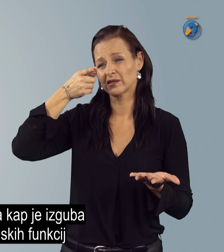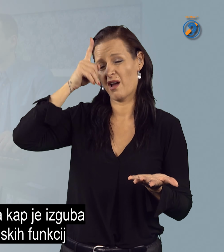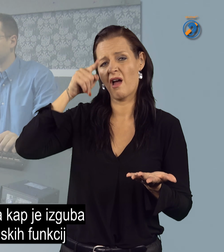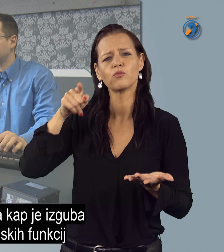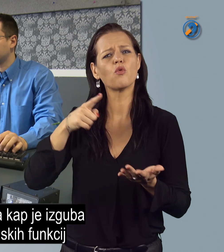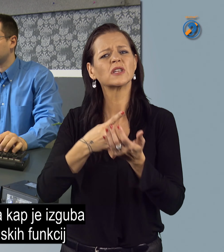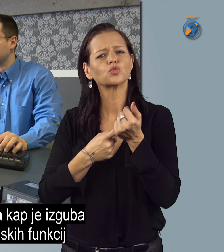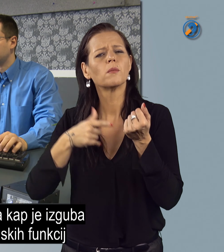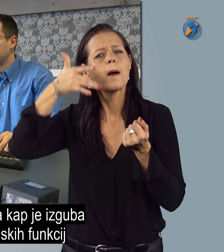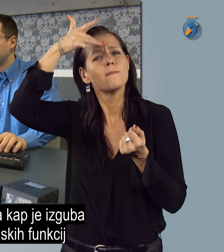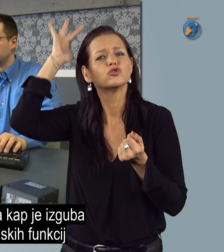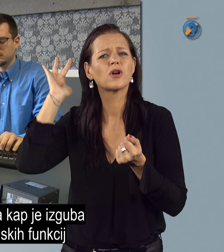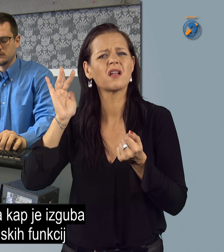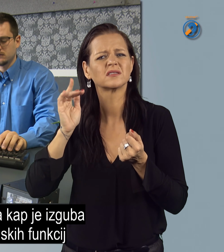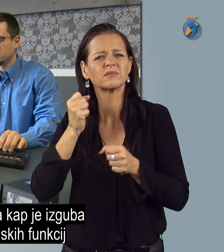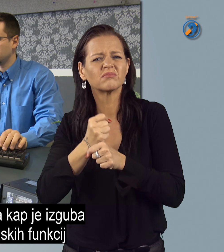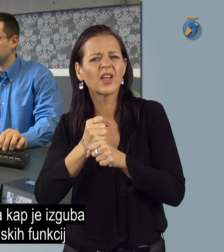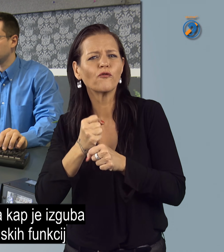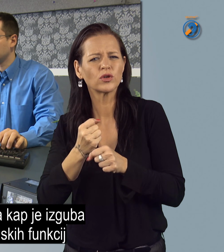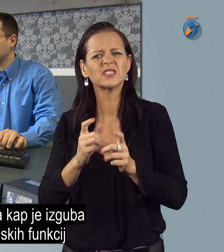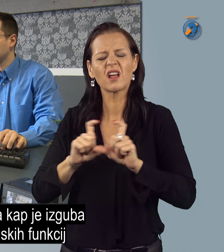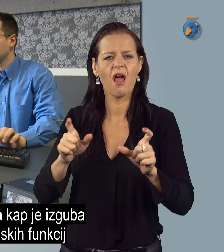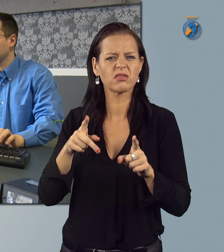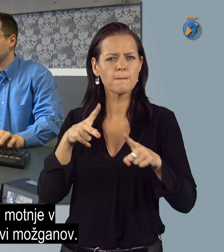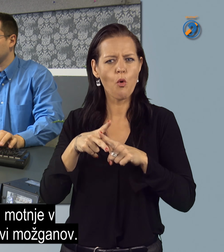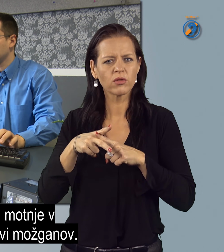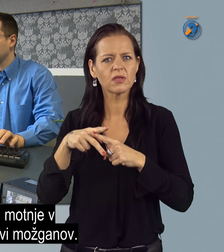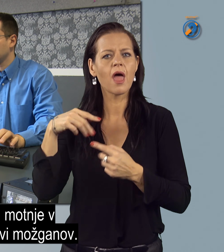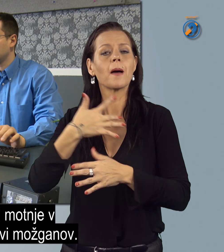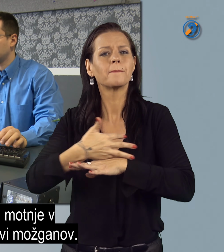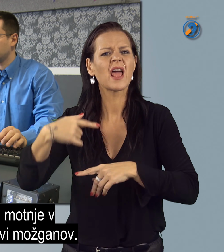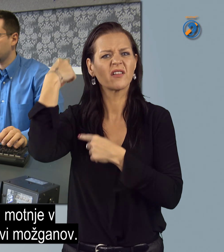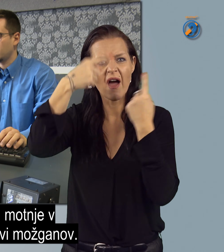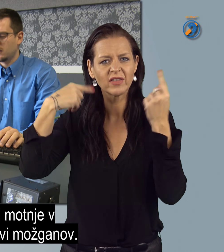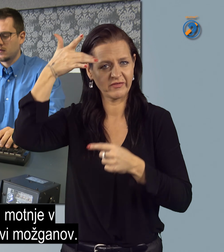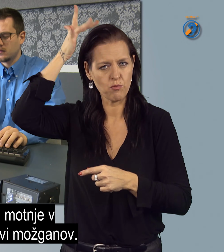Možganska kap je izguba možganskih funkcij zaradi motnje v prekrvavitvi možganov.